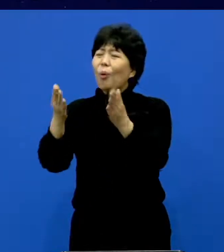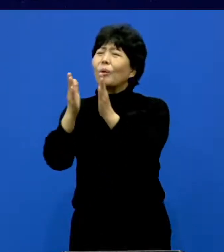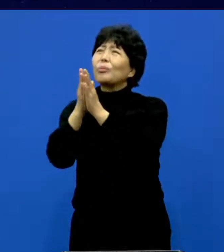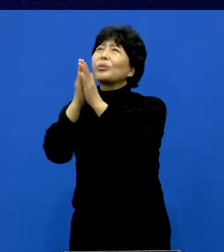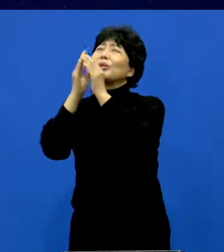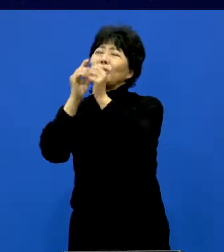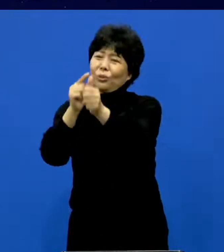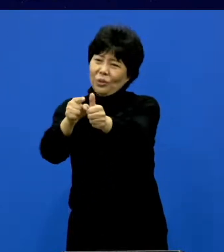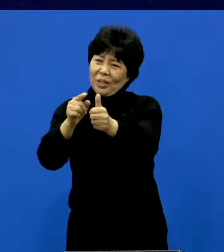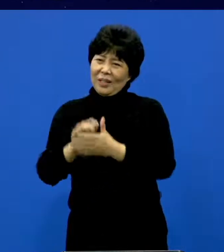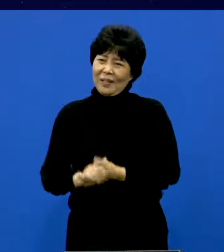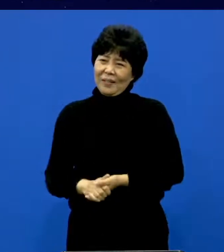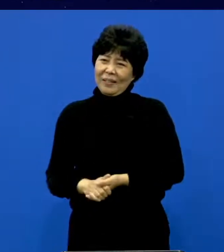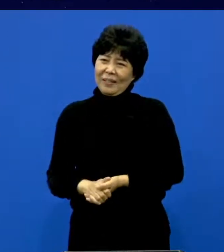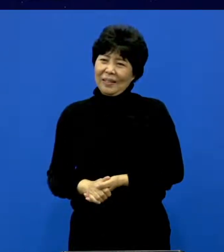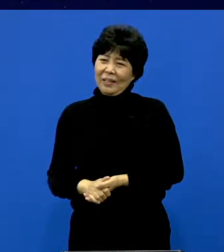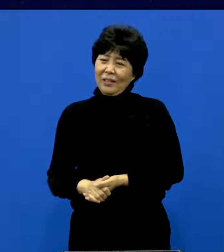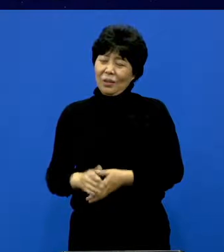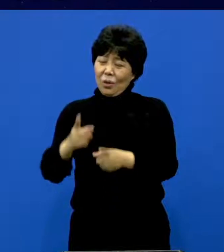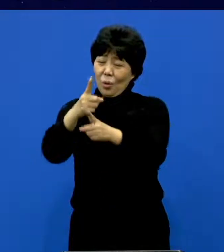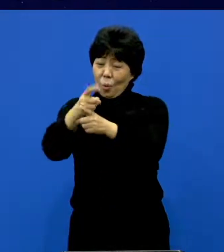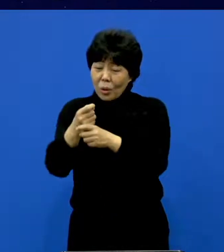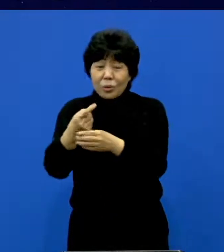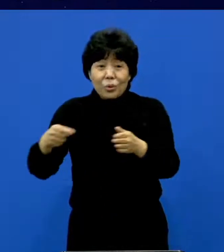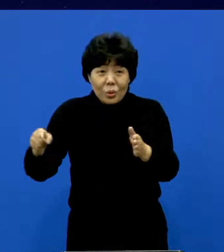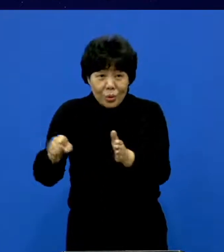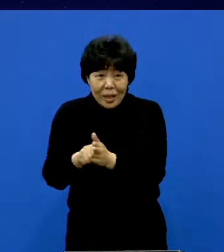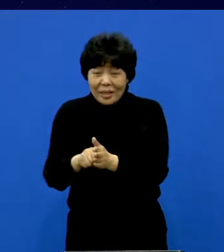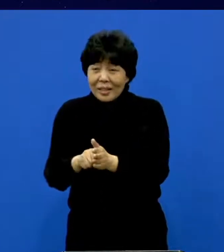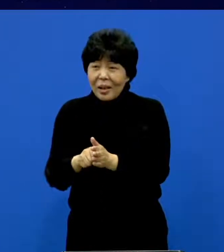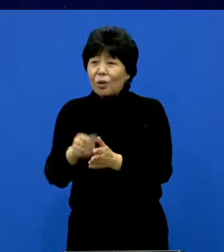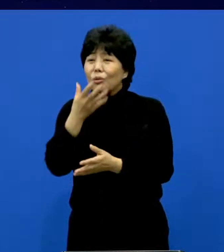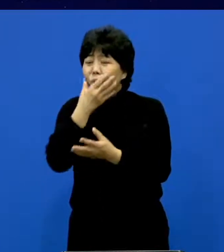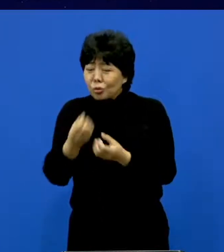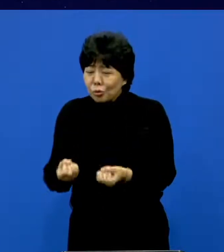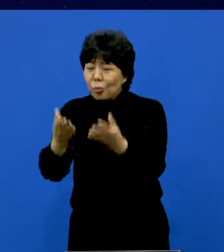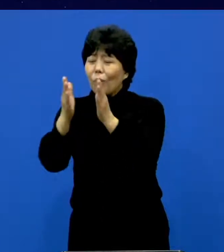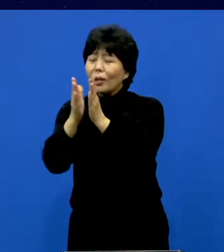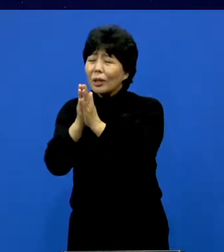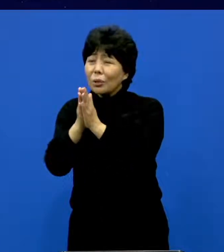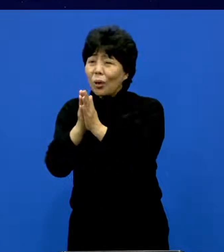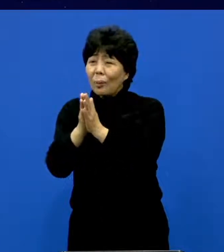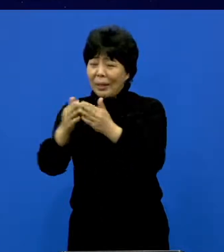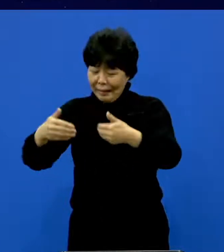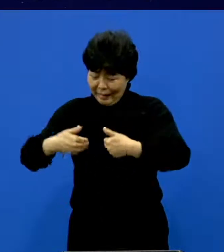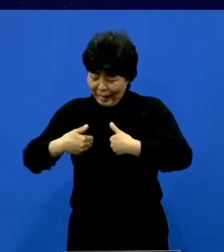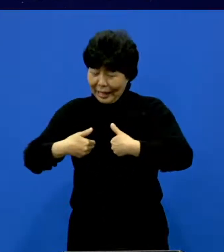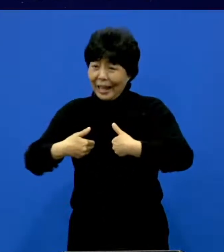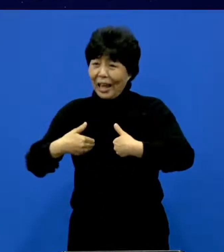뭘까요? 그를 위해서도 그렇지만 빌어주는 것이 나에게로 돌아오는 거예요.